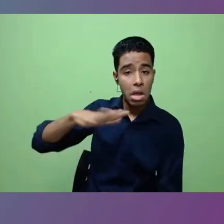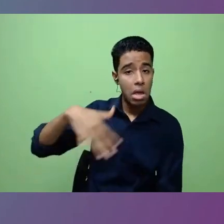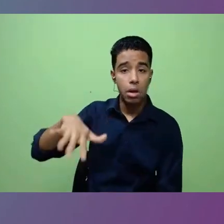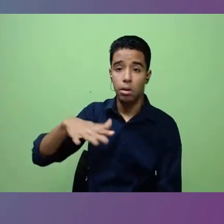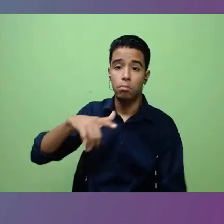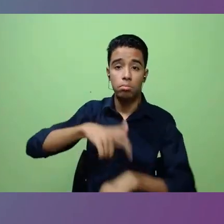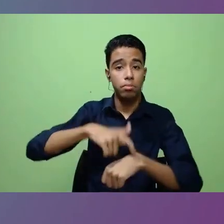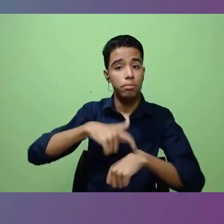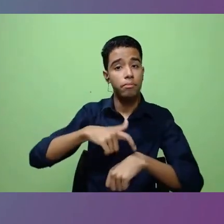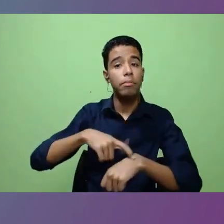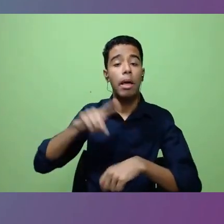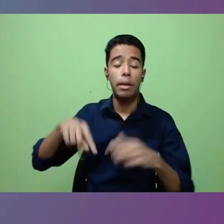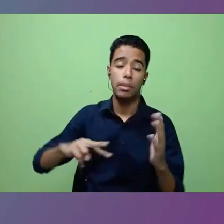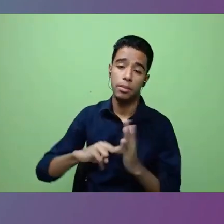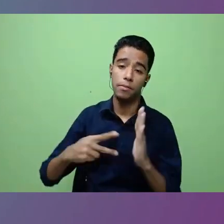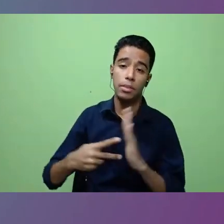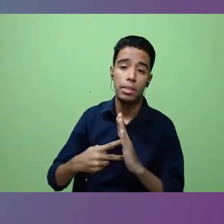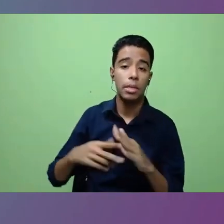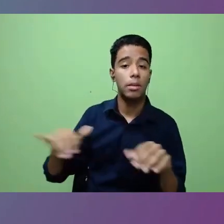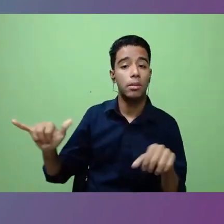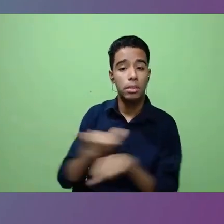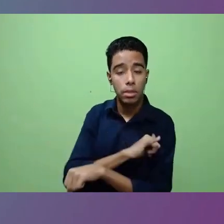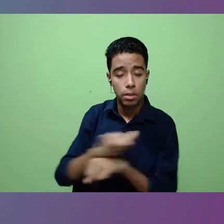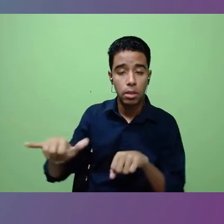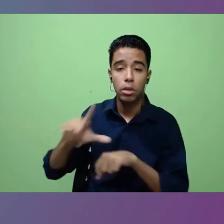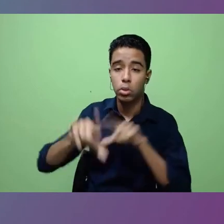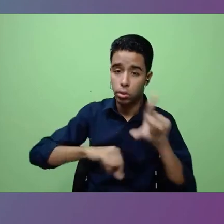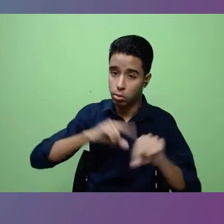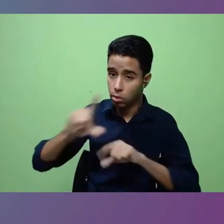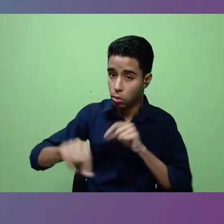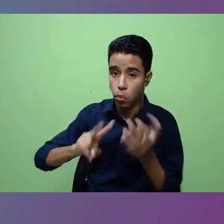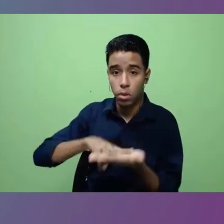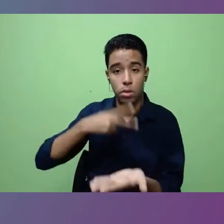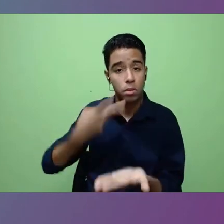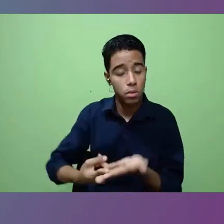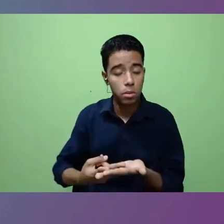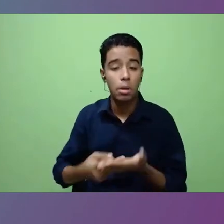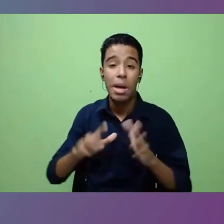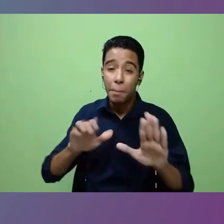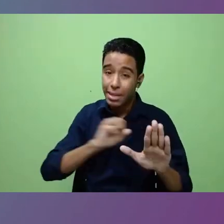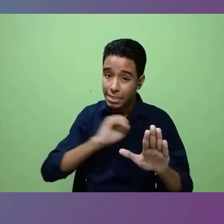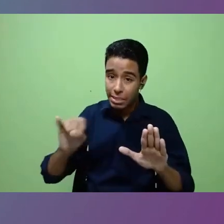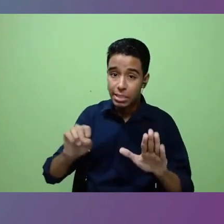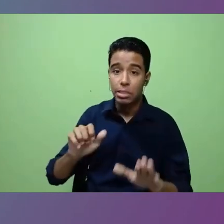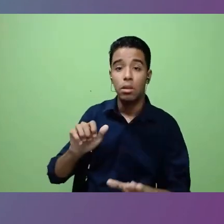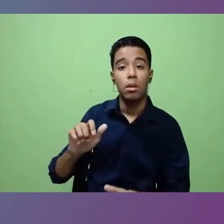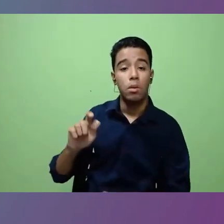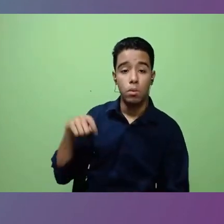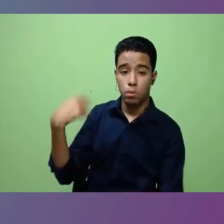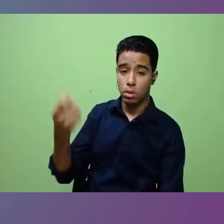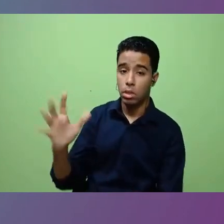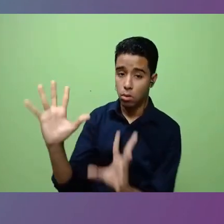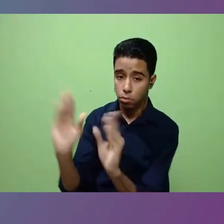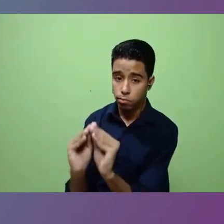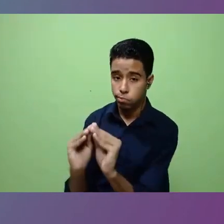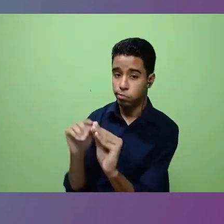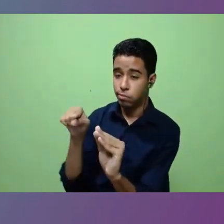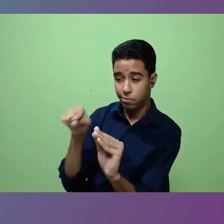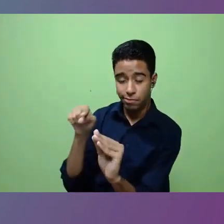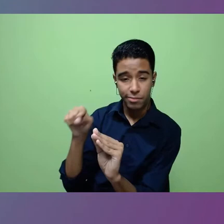uma aclimatação. Agora, se esse sinal vai pegar ou não, é com o tempo. Então, me parece